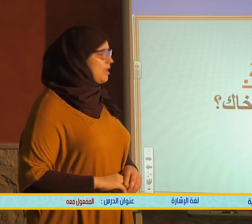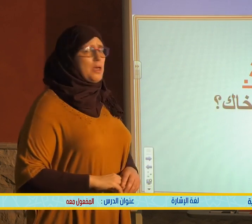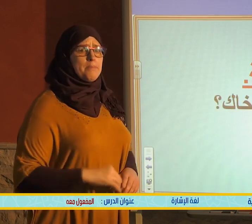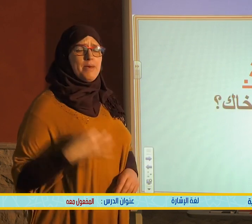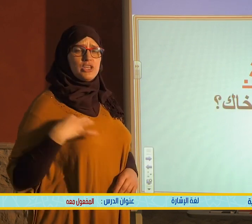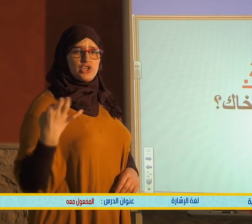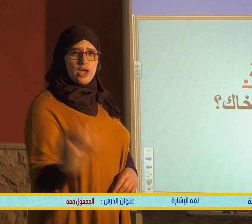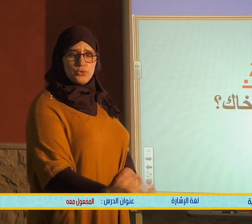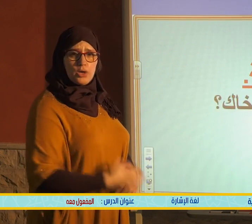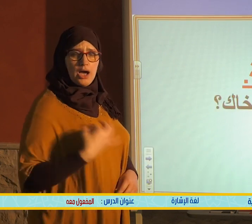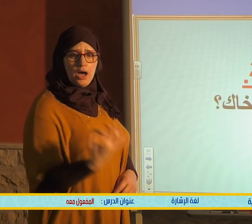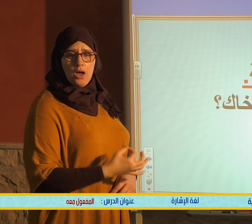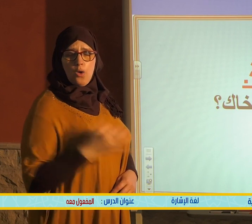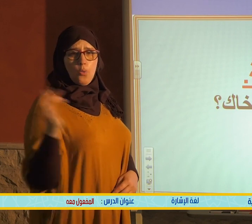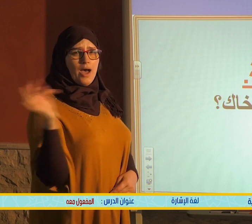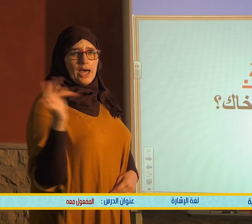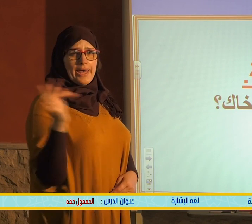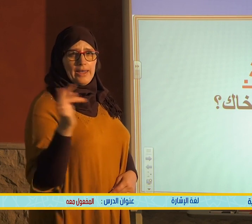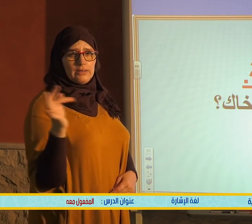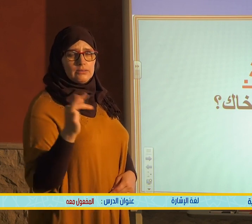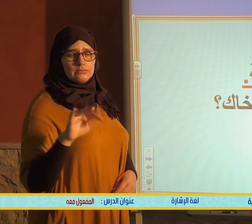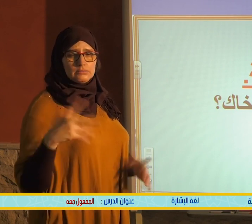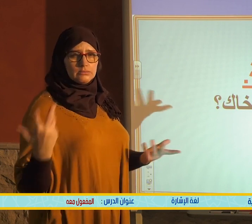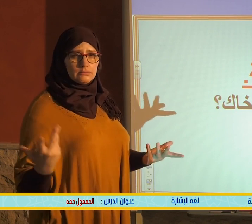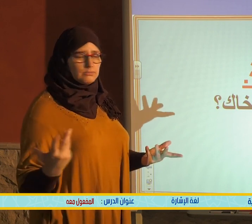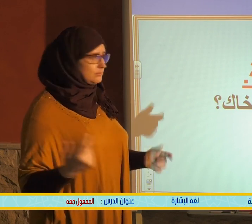ما شأنك وأخاك؟